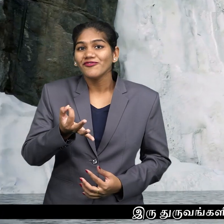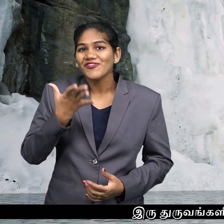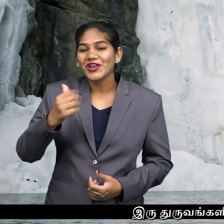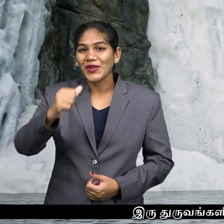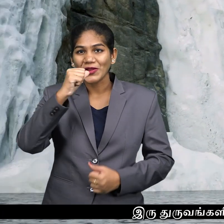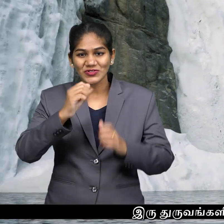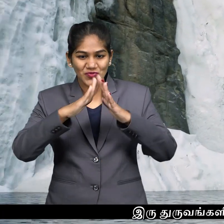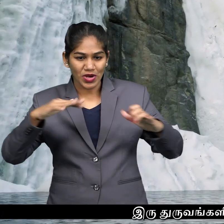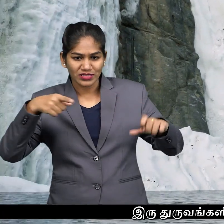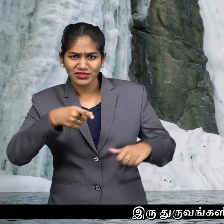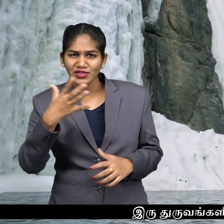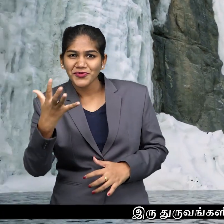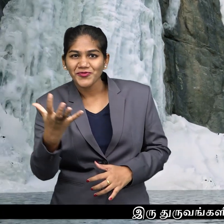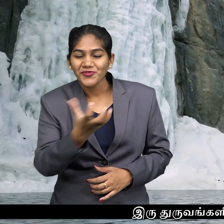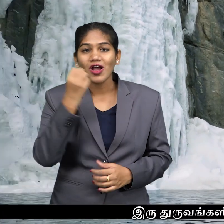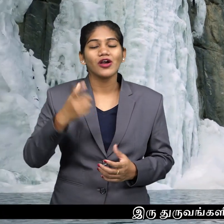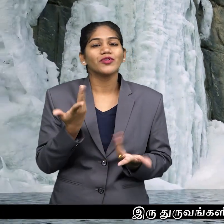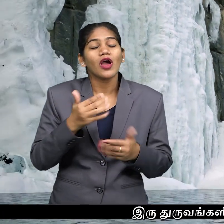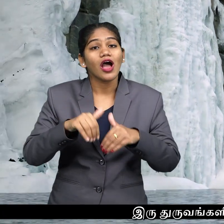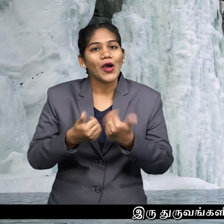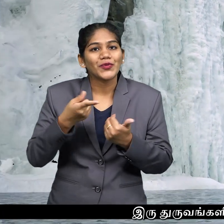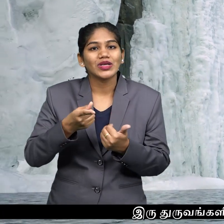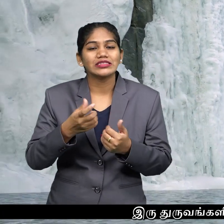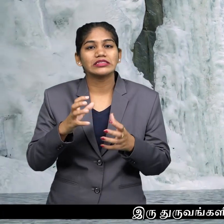இரு துருவங்களிலும் பனி மூடிய மலைகளும்